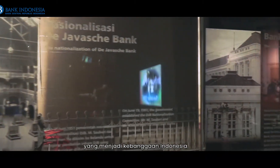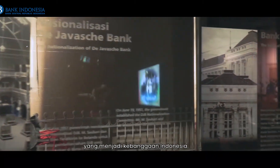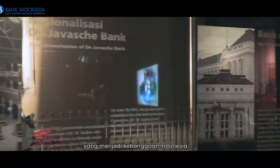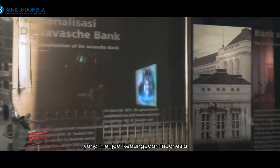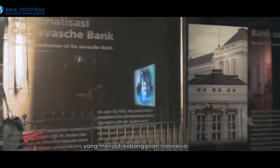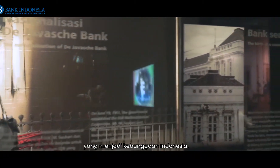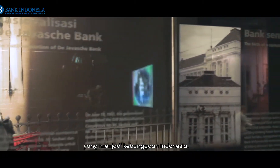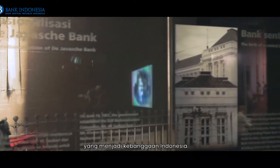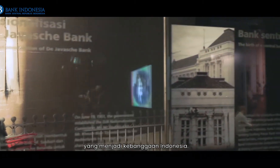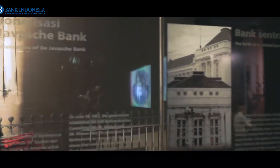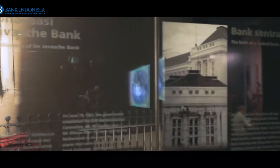kebanggaan Indonesia.